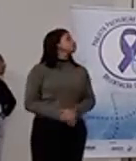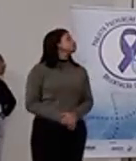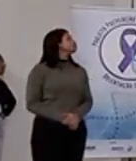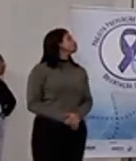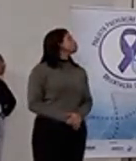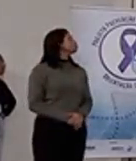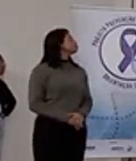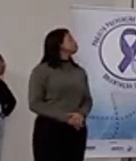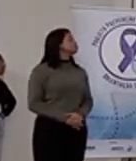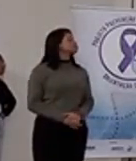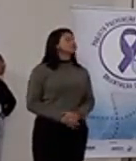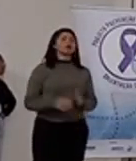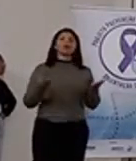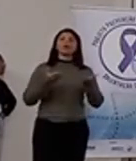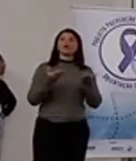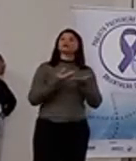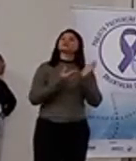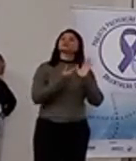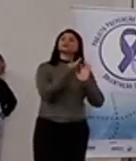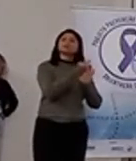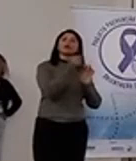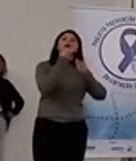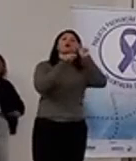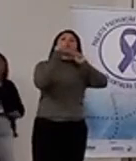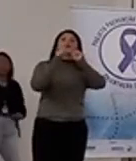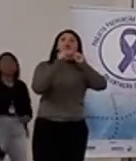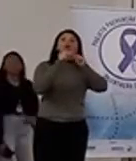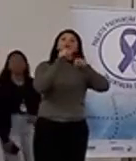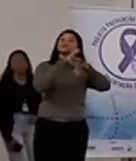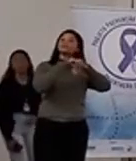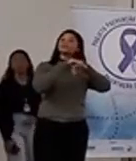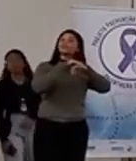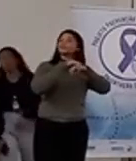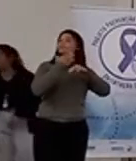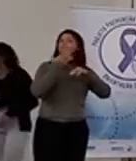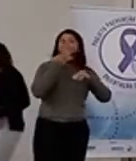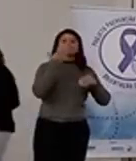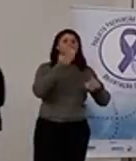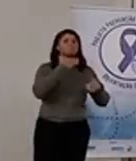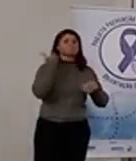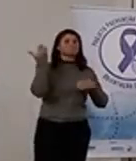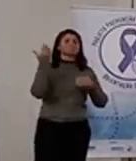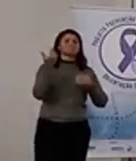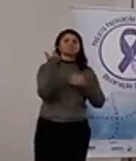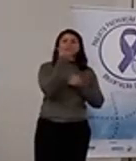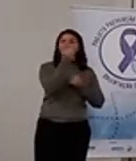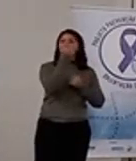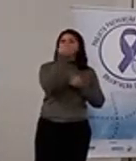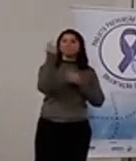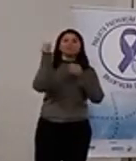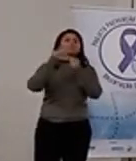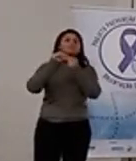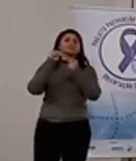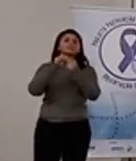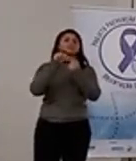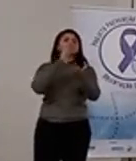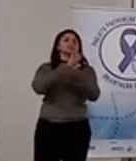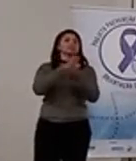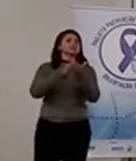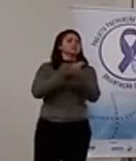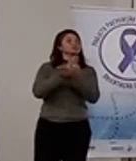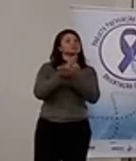E essa é uma doença que, por exemplo, era considerada fatal. Não havia o que fazer para o paciente, simplesmente se esperava seu filho